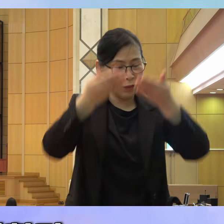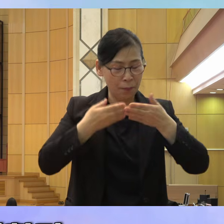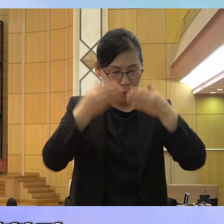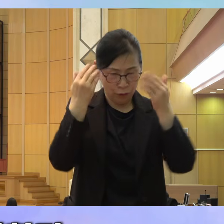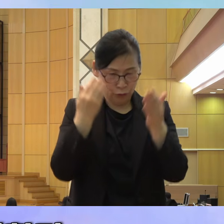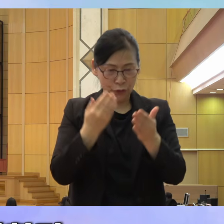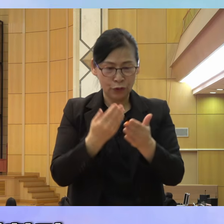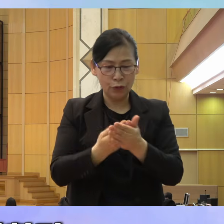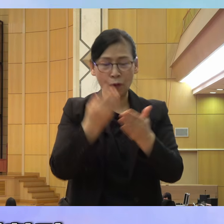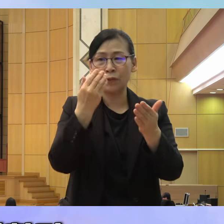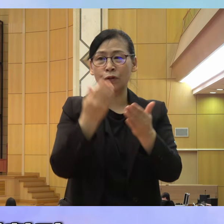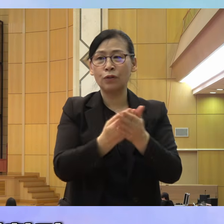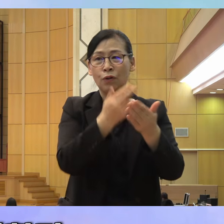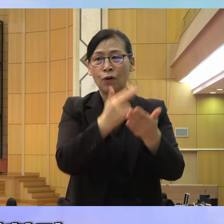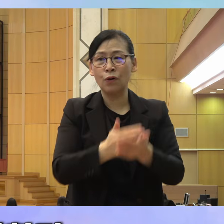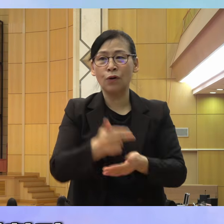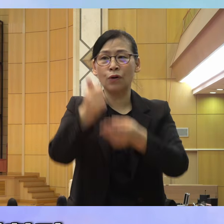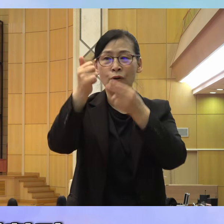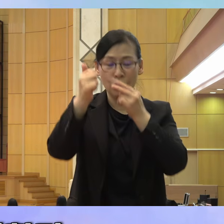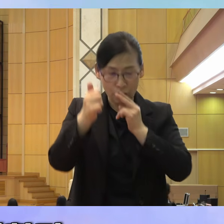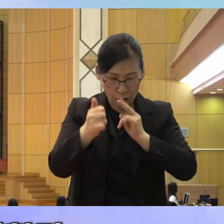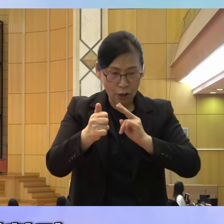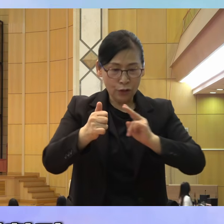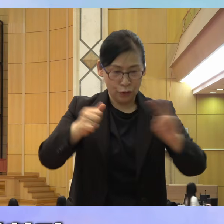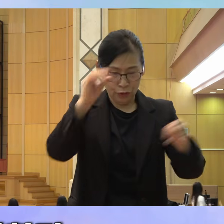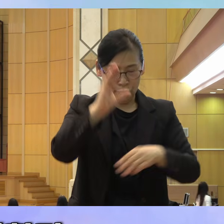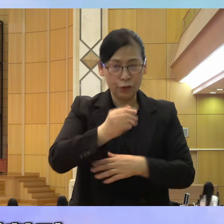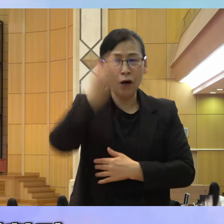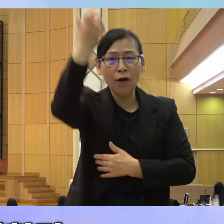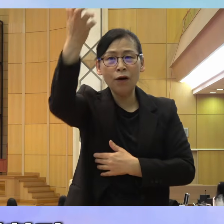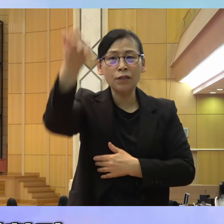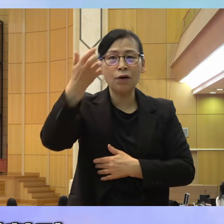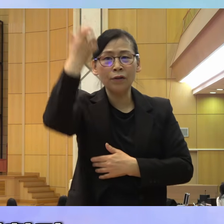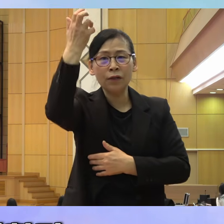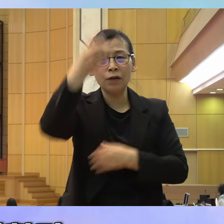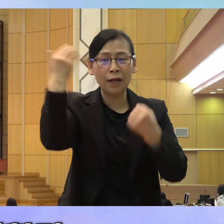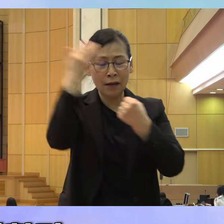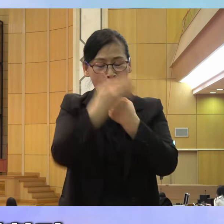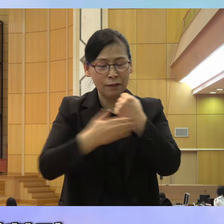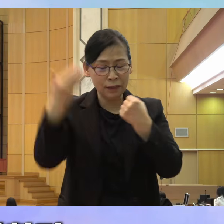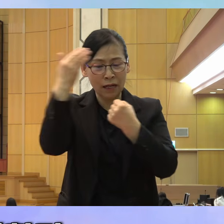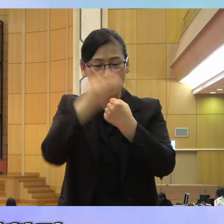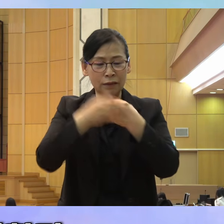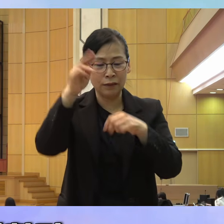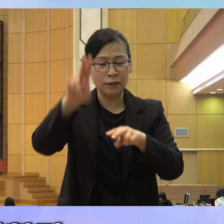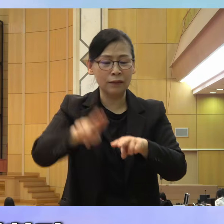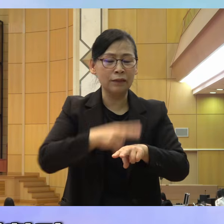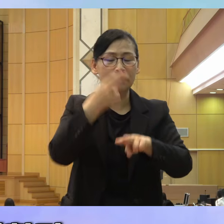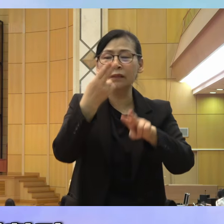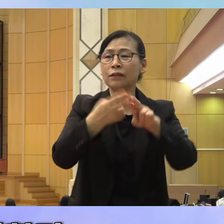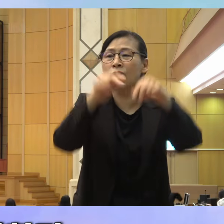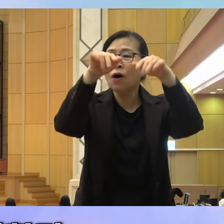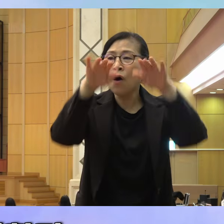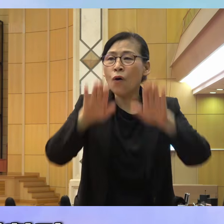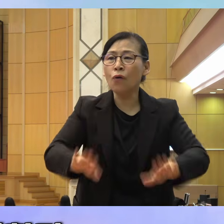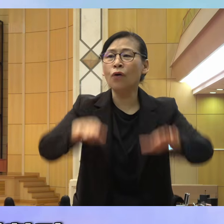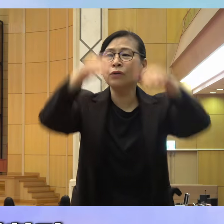오늘도 입혀 주옵소서. 주여 성령의